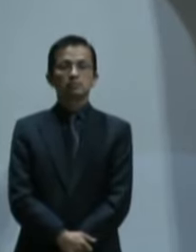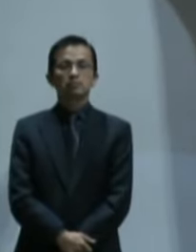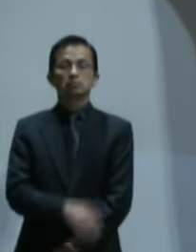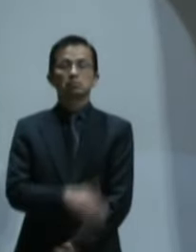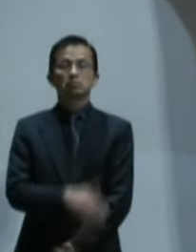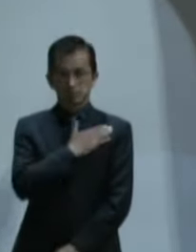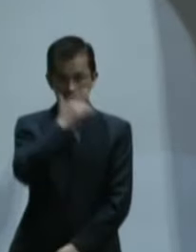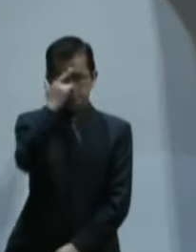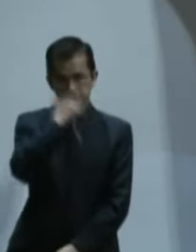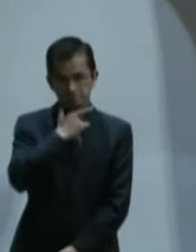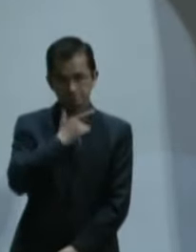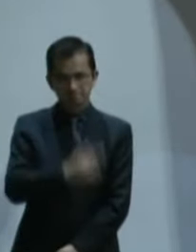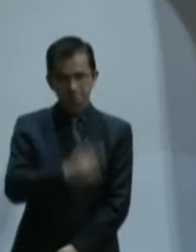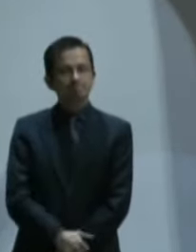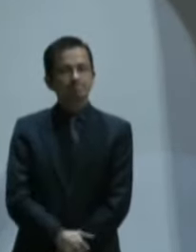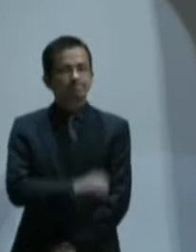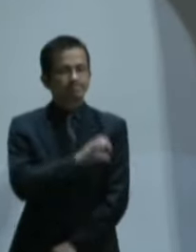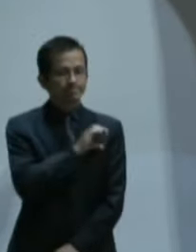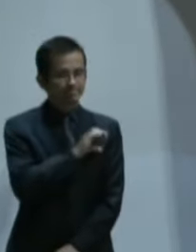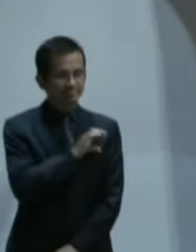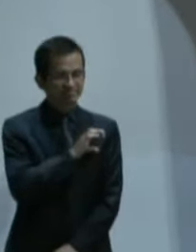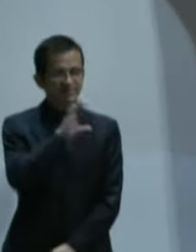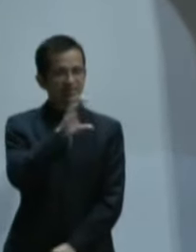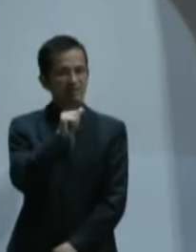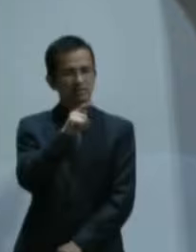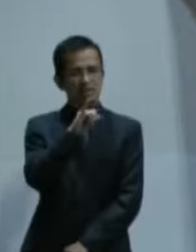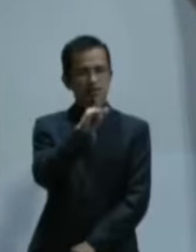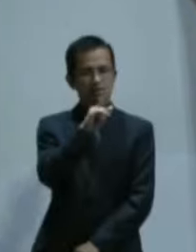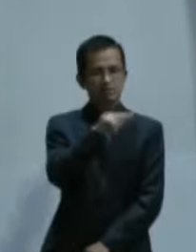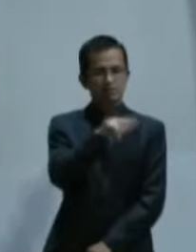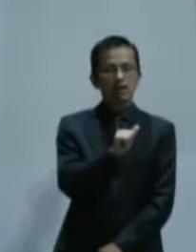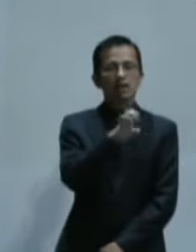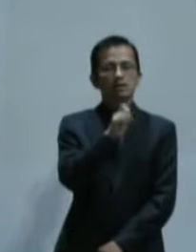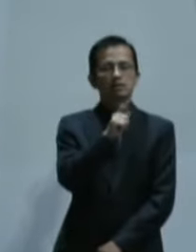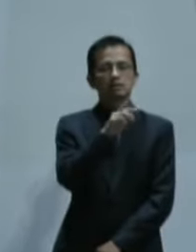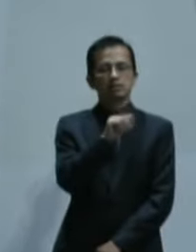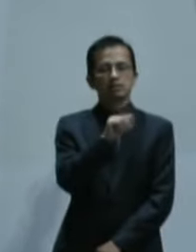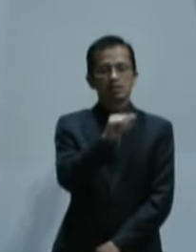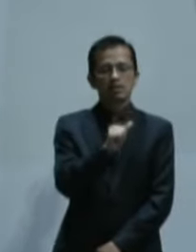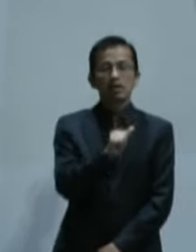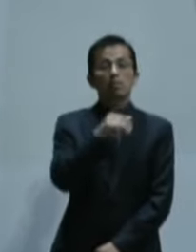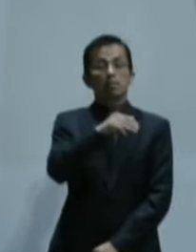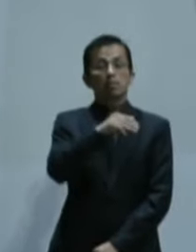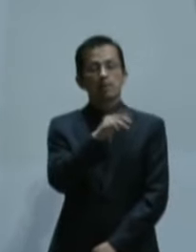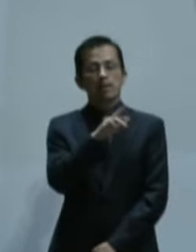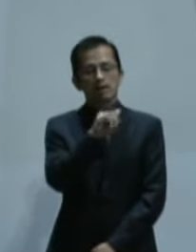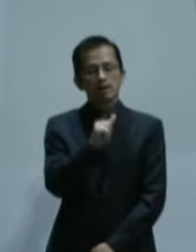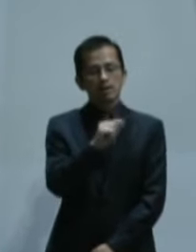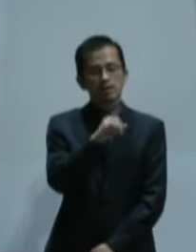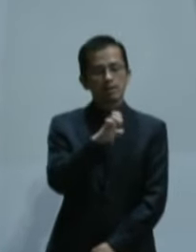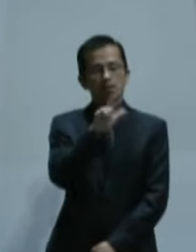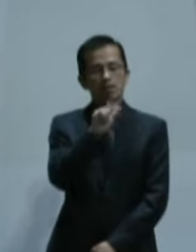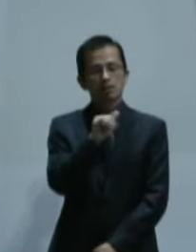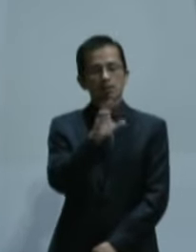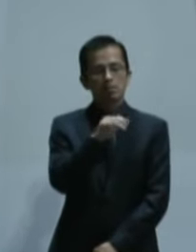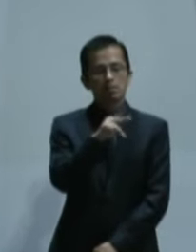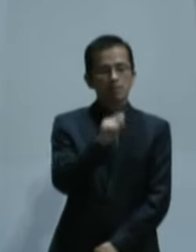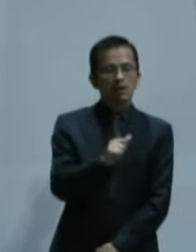Buenas noches estimada Catalina Estrada Martí Marie de la Campa Natalia